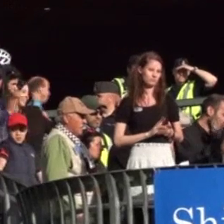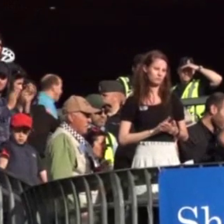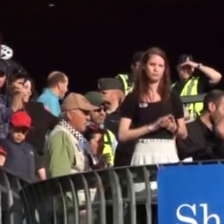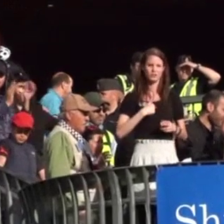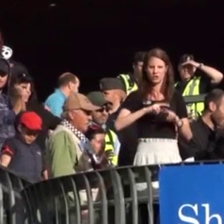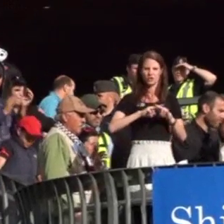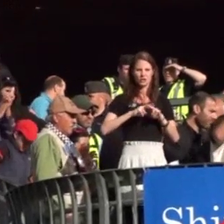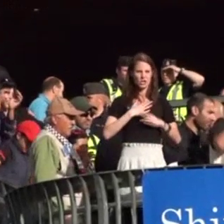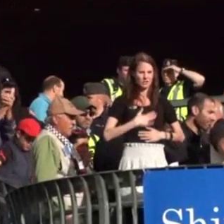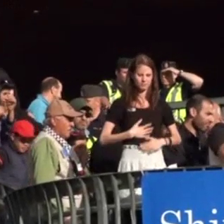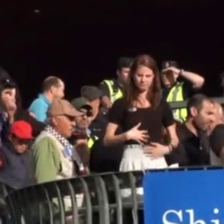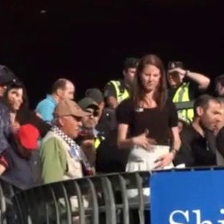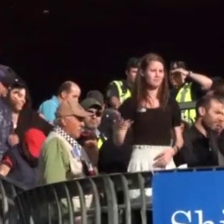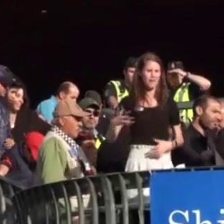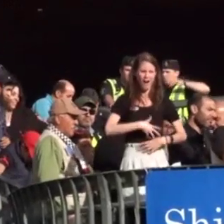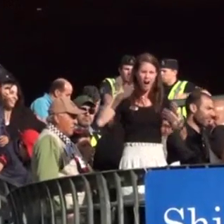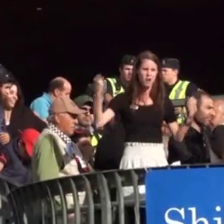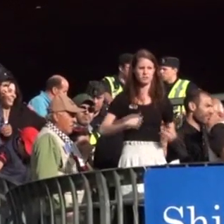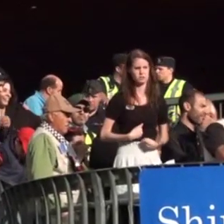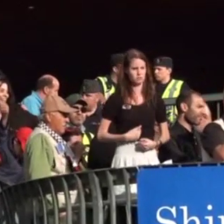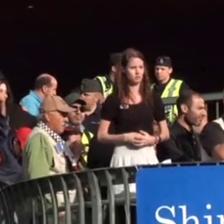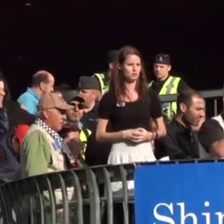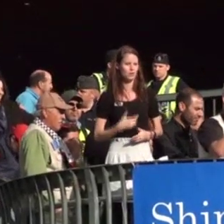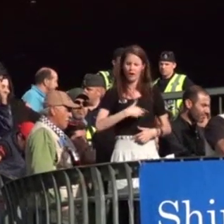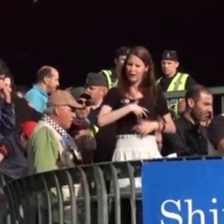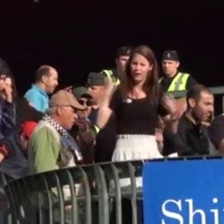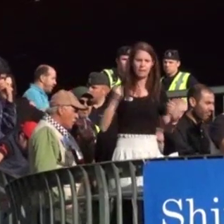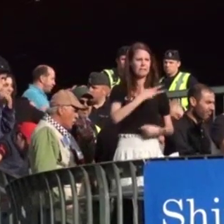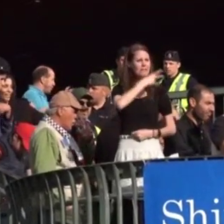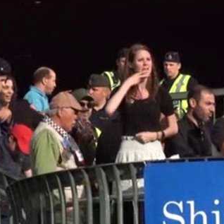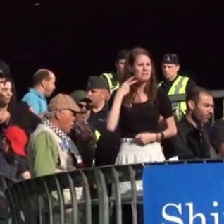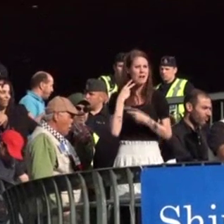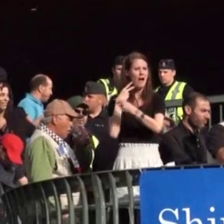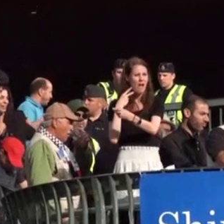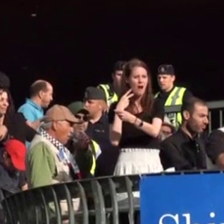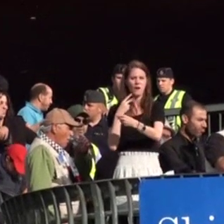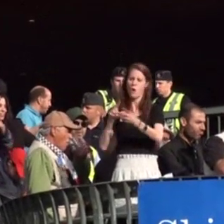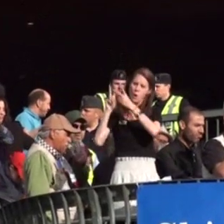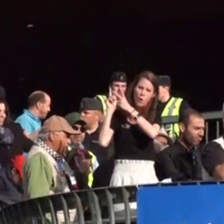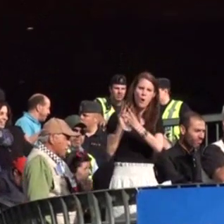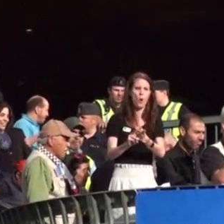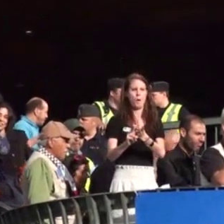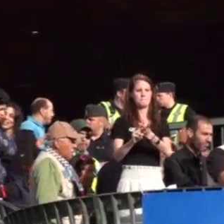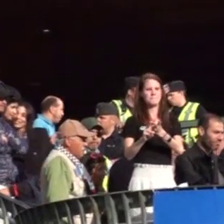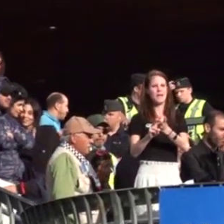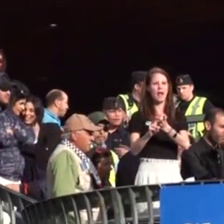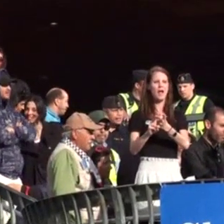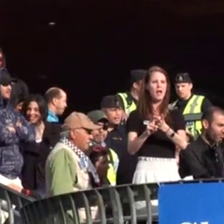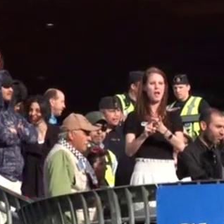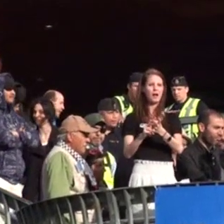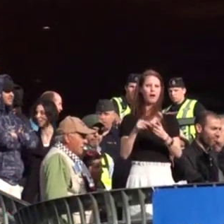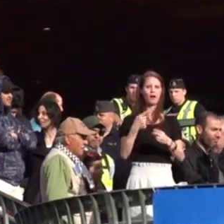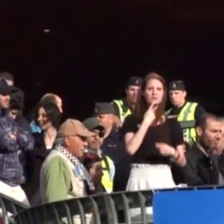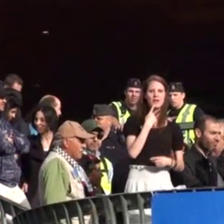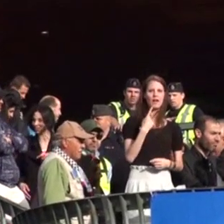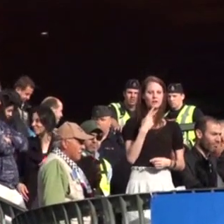Jag känner en stor vrede över att Israel återigen manifesterar sig som